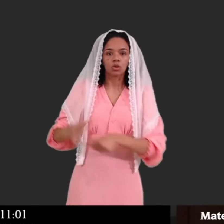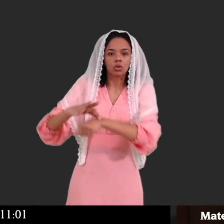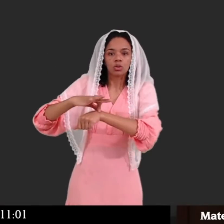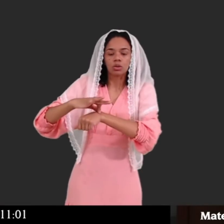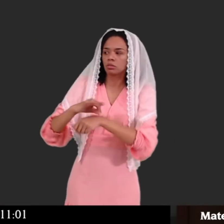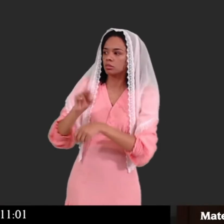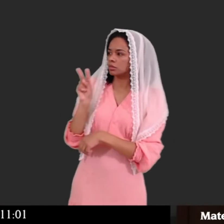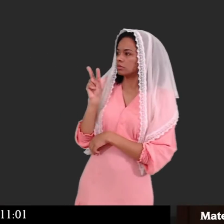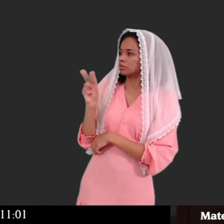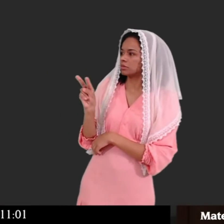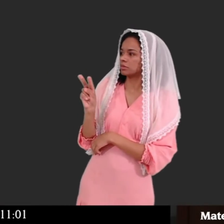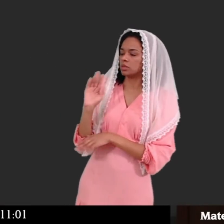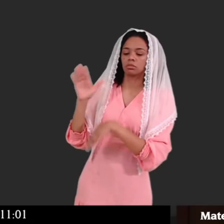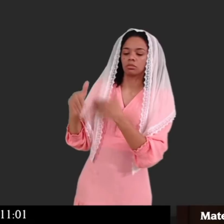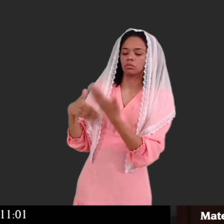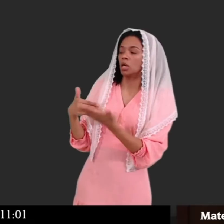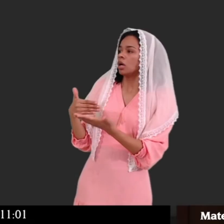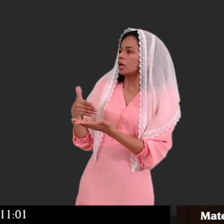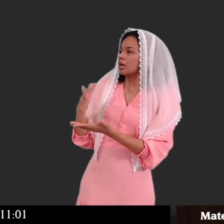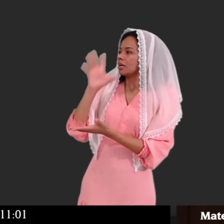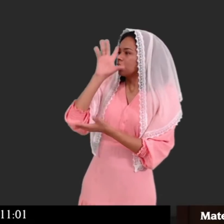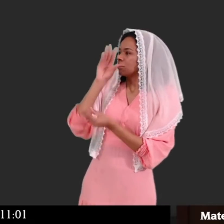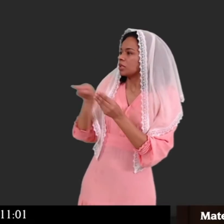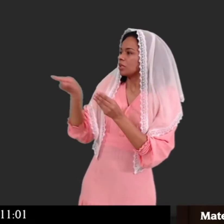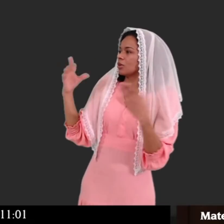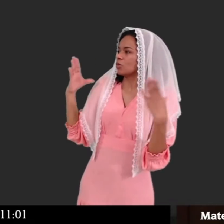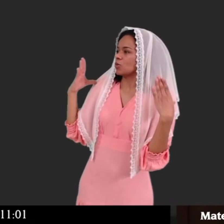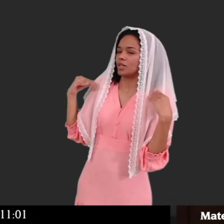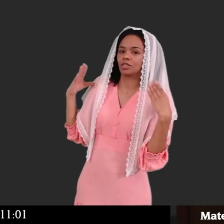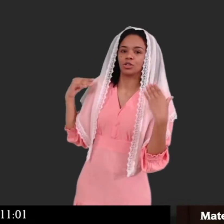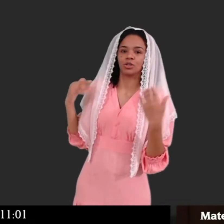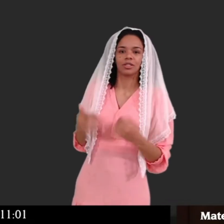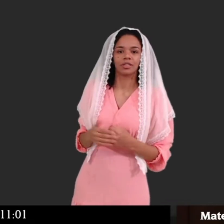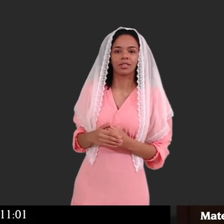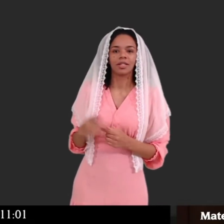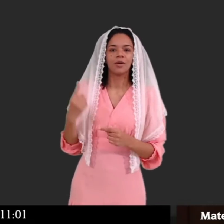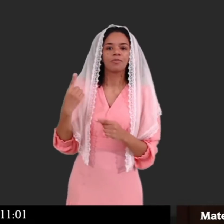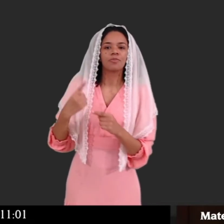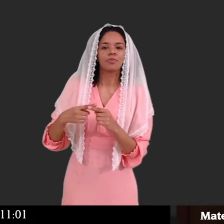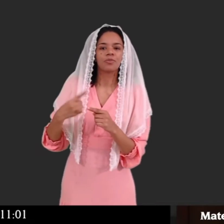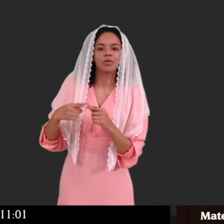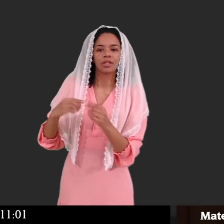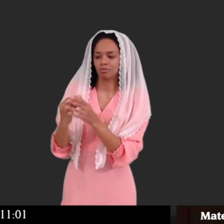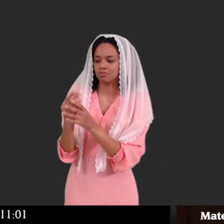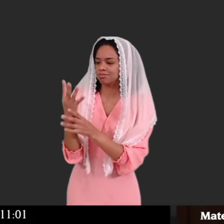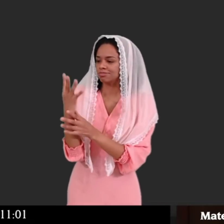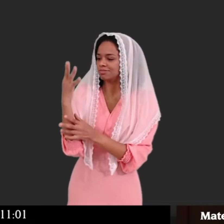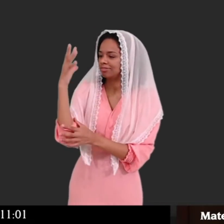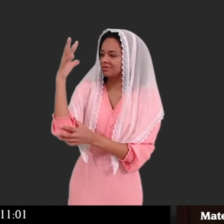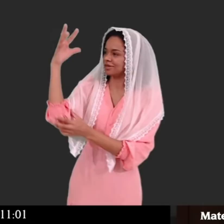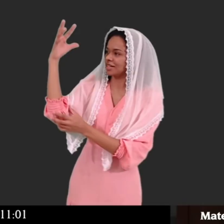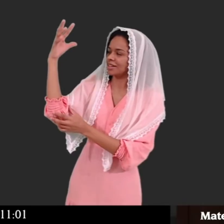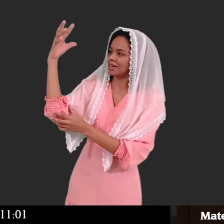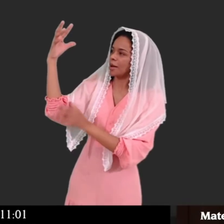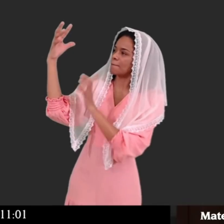depois sumiu, ele viu que era o anjo do Senhor. Ele encontra abrigo, sabe o que é? A árvore deu fruto e